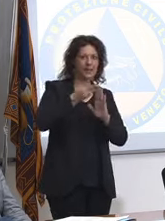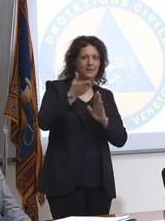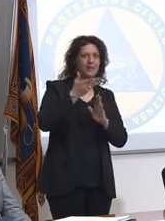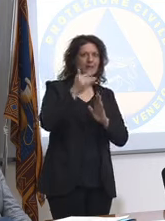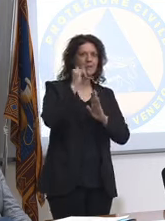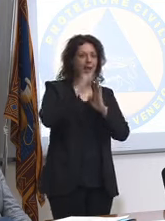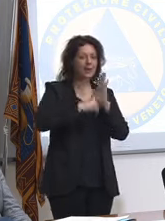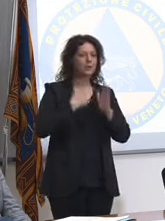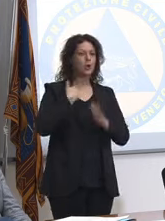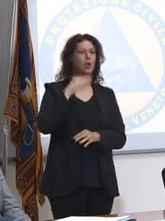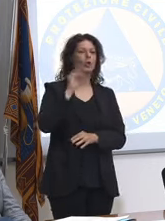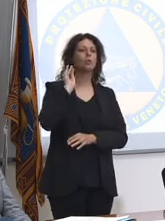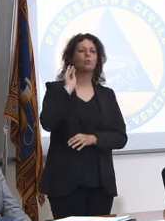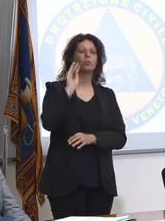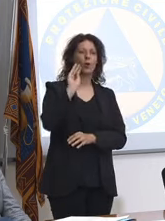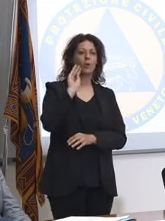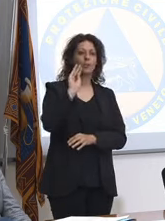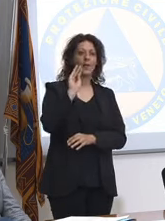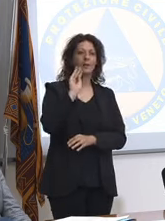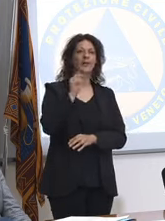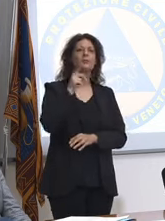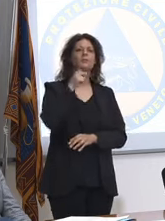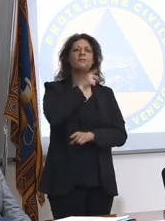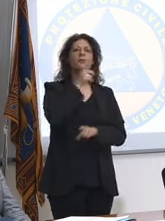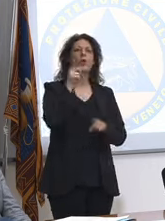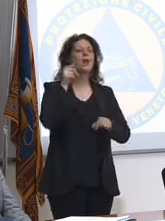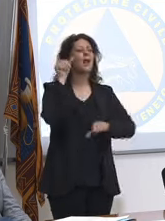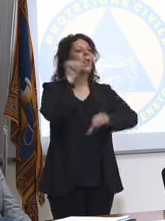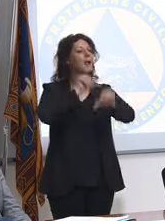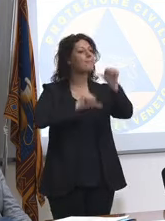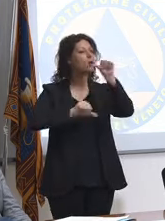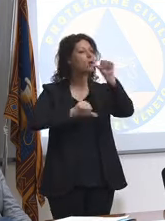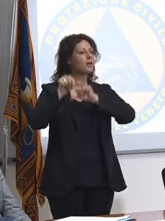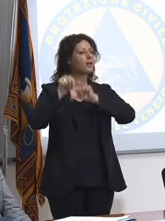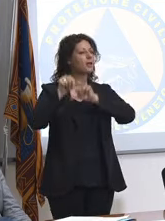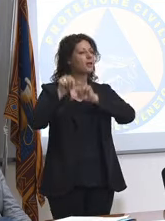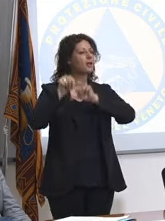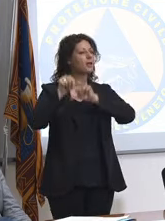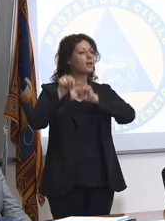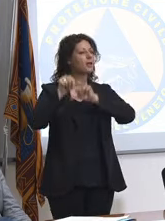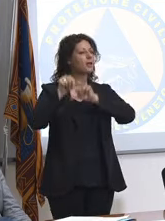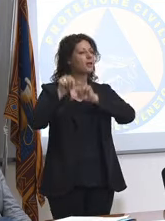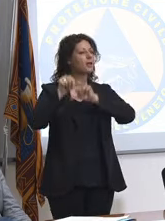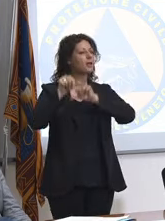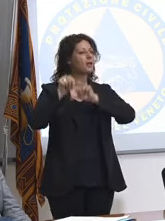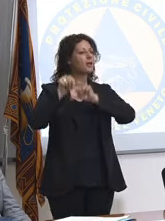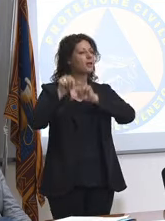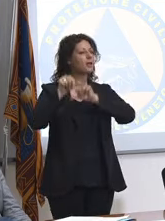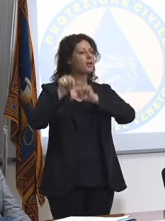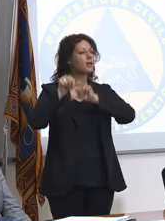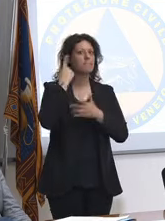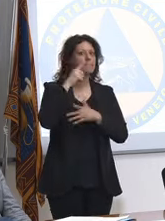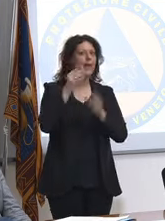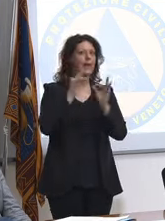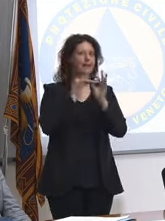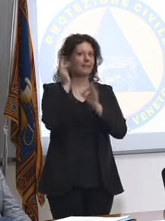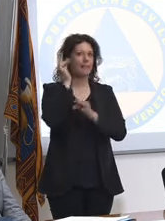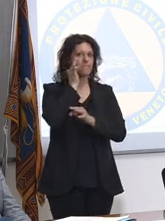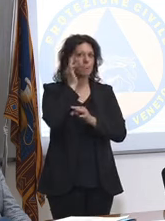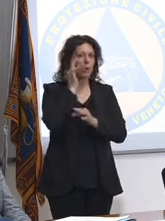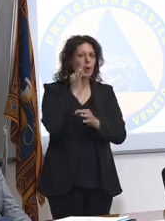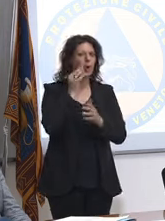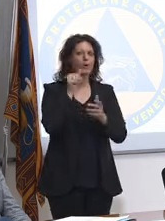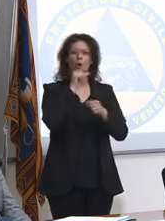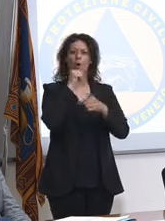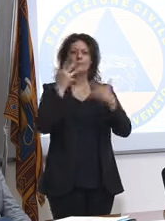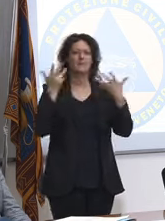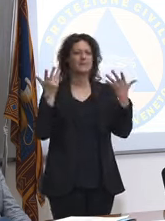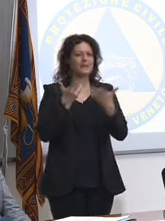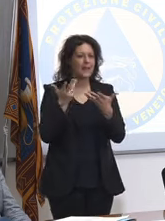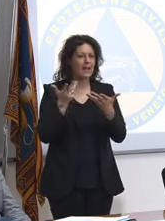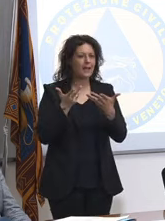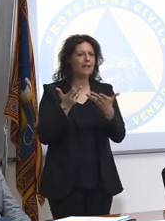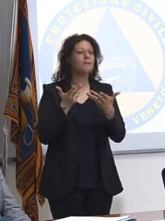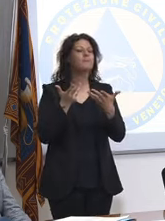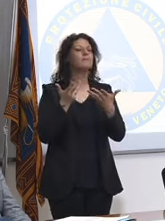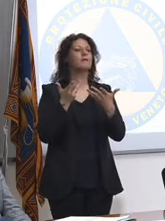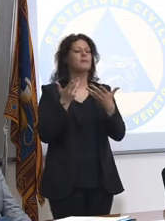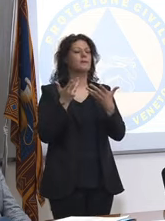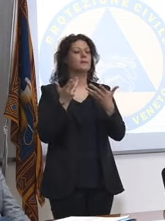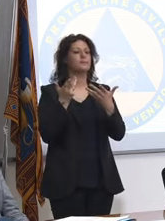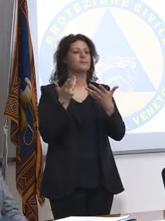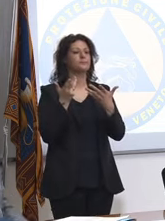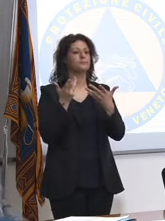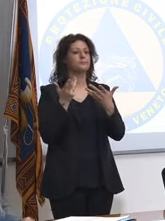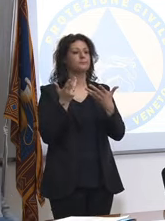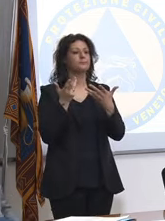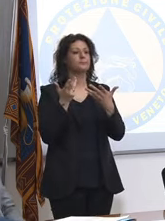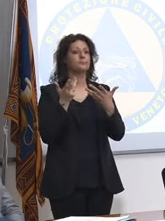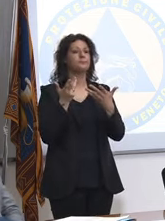elementi che servivano al laboratorio perché gli potessero pervenire tamponi che dovevano essere fatti